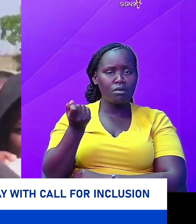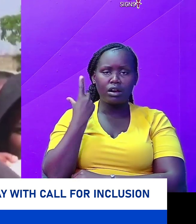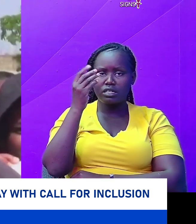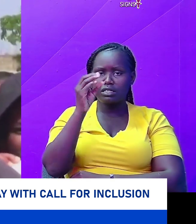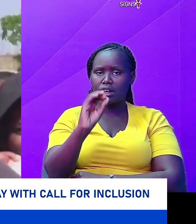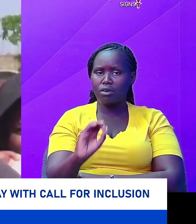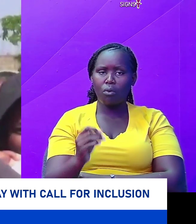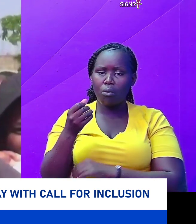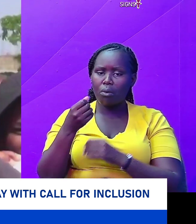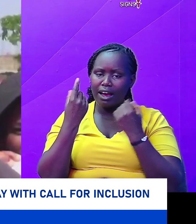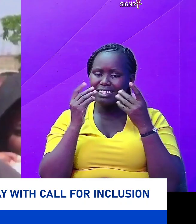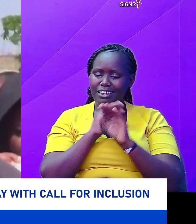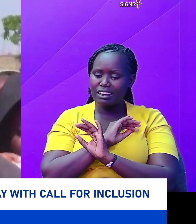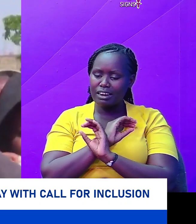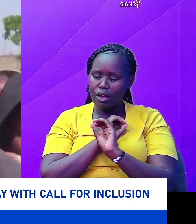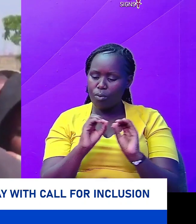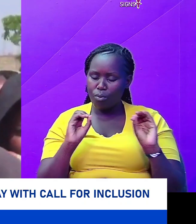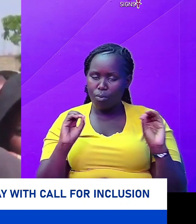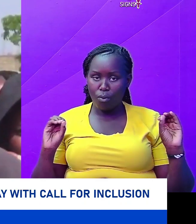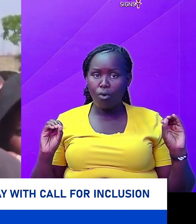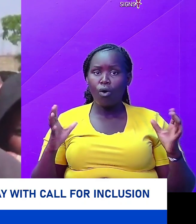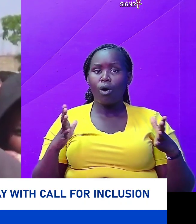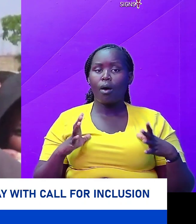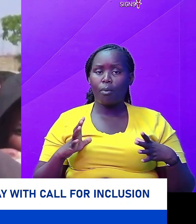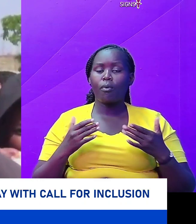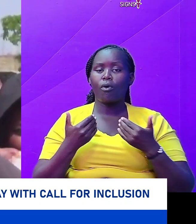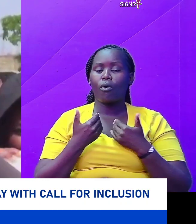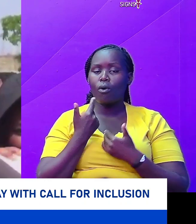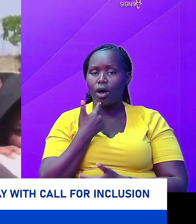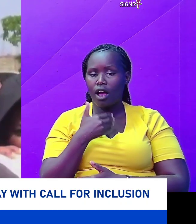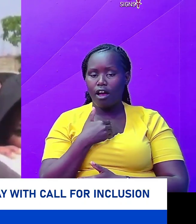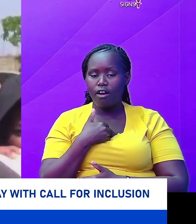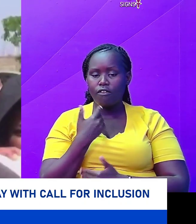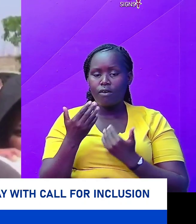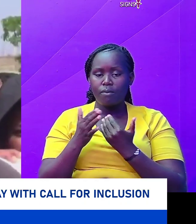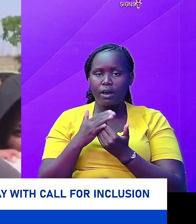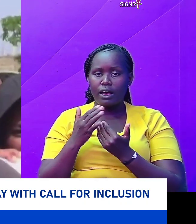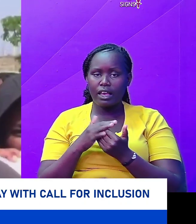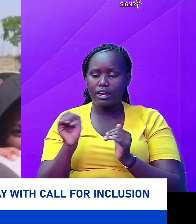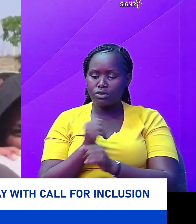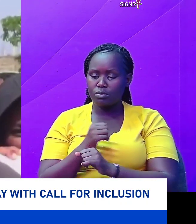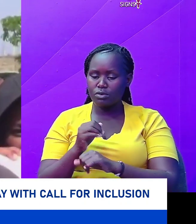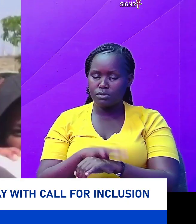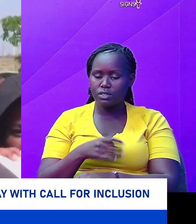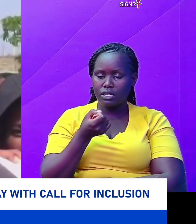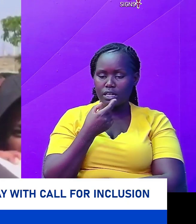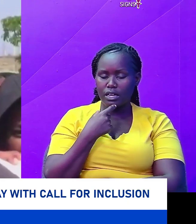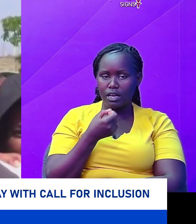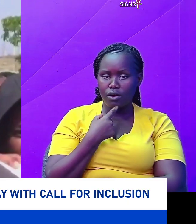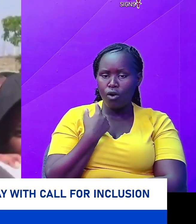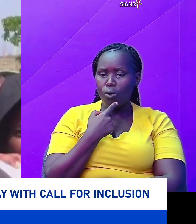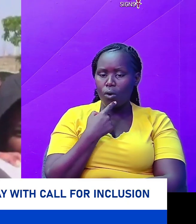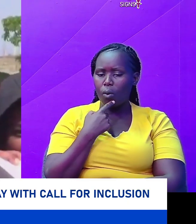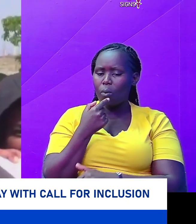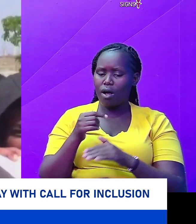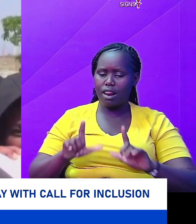hawaelewi kabisa. Wale wengine ambaye wamekuwa na matibabu hawezi fikiwa na dawa, especially wale wako interior.